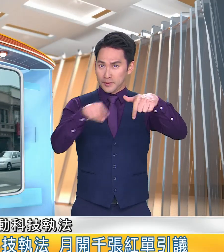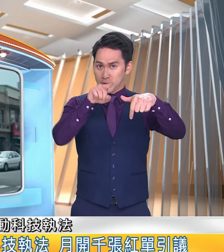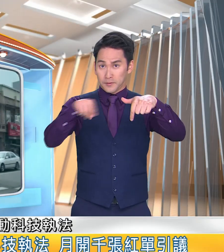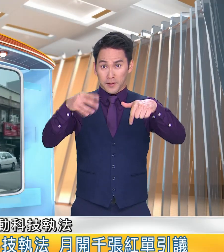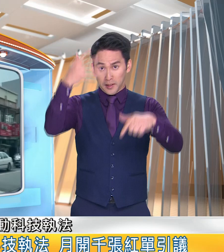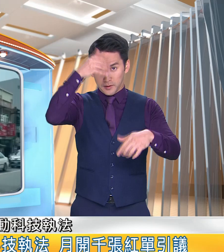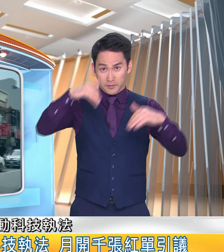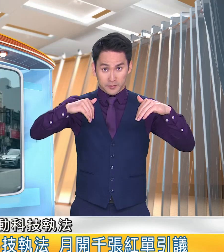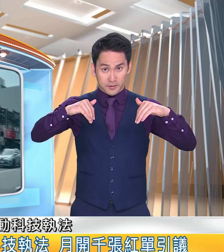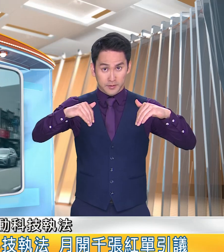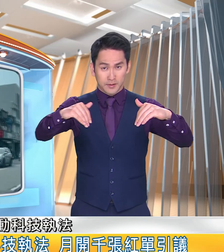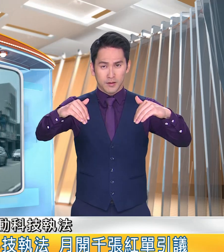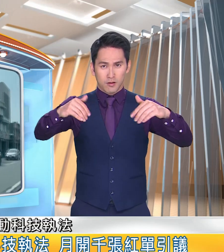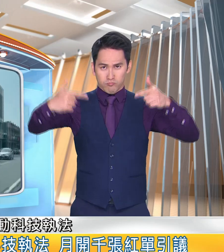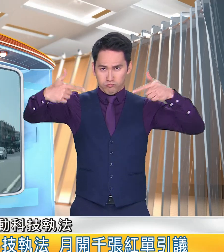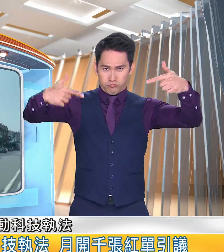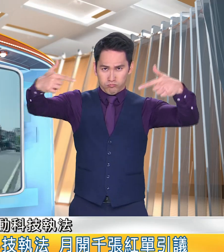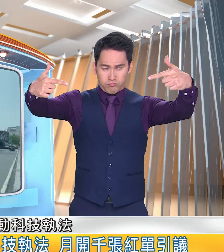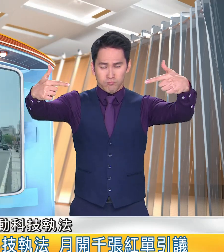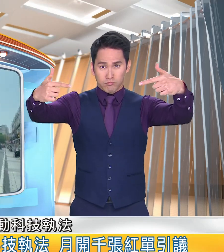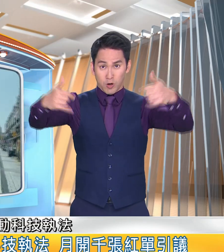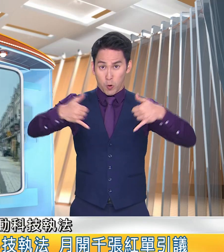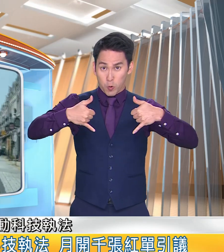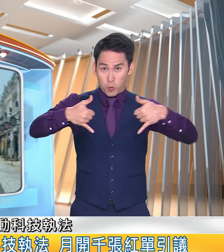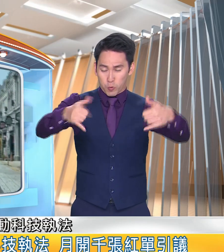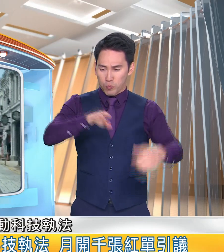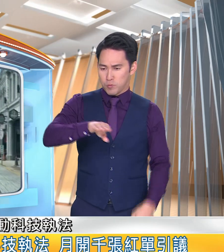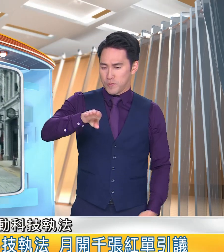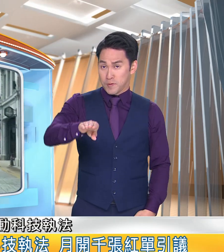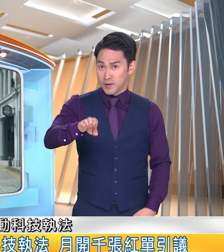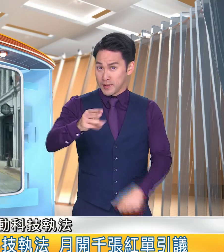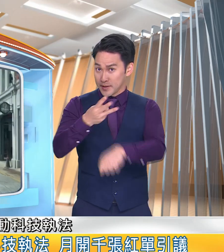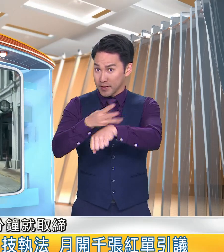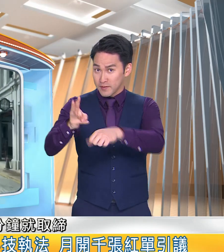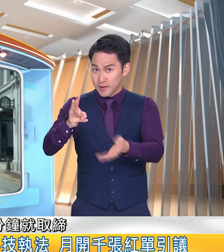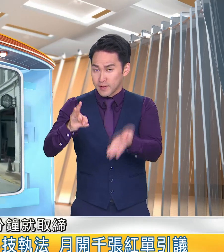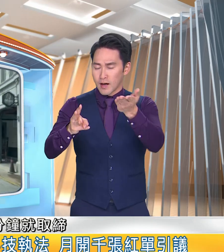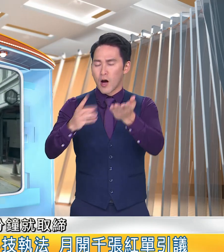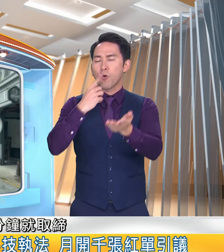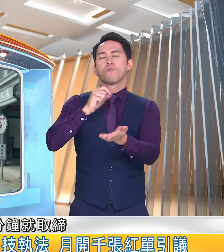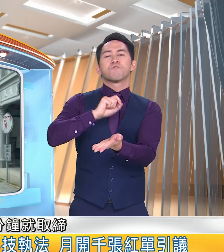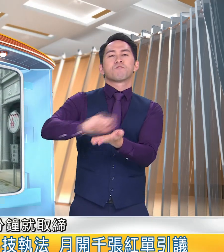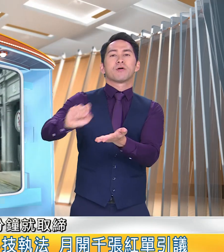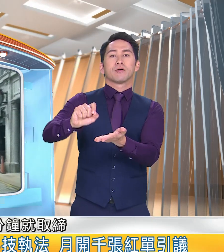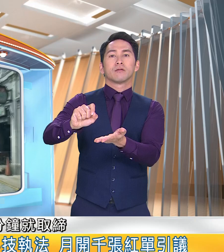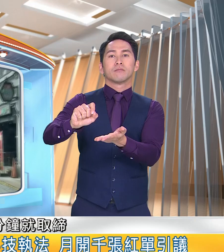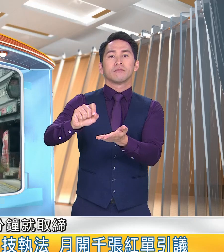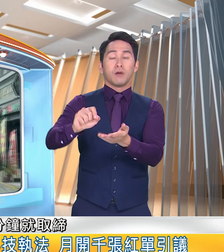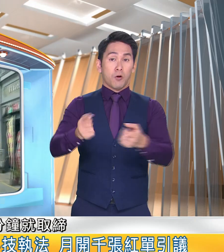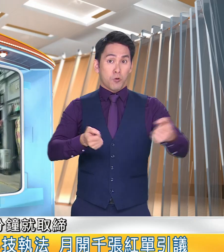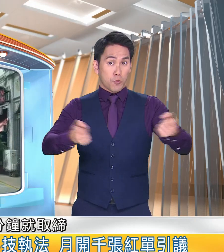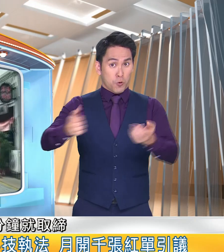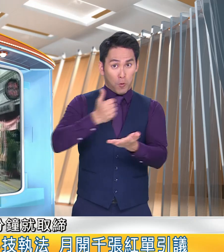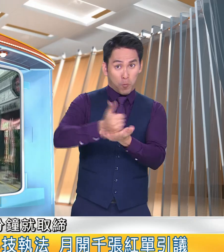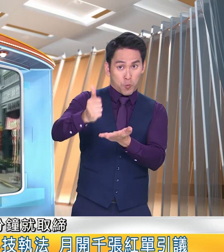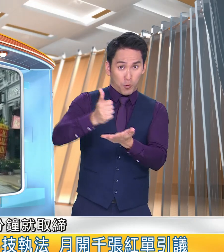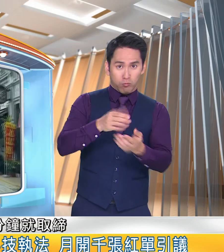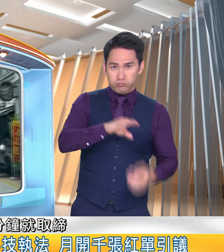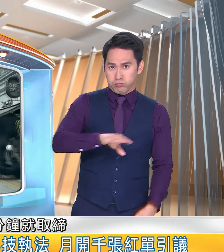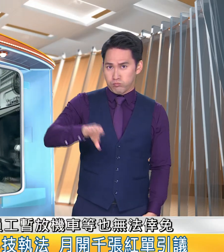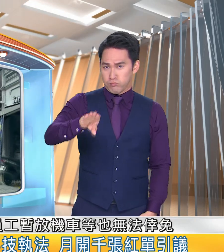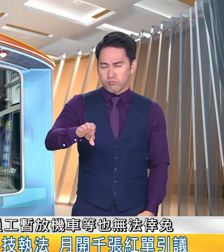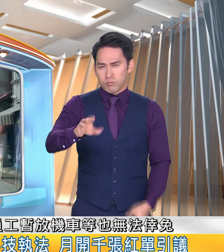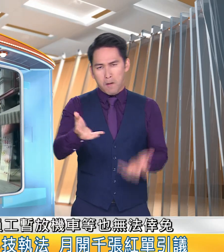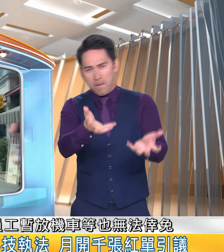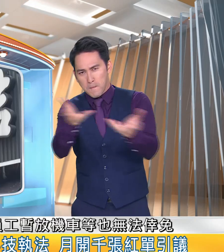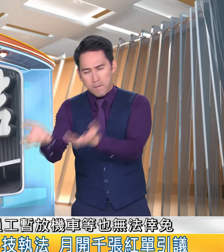台南的新化老街启动科技执法，路边临停超过三分钟就取缔，连